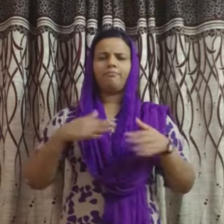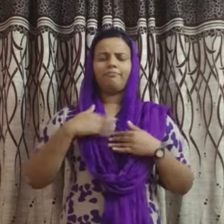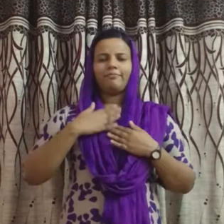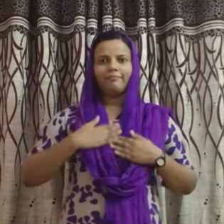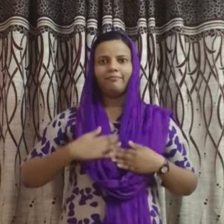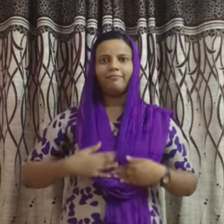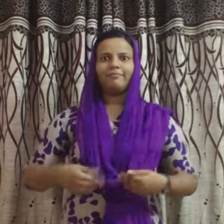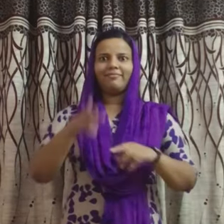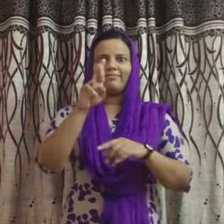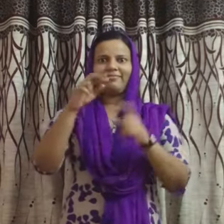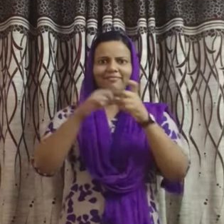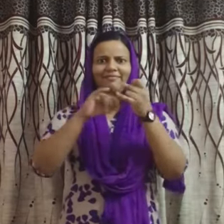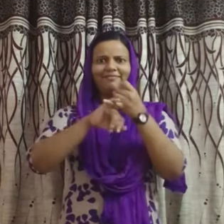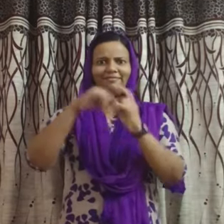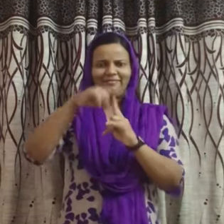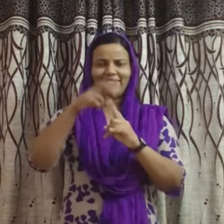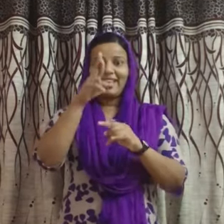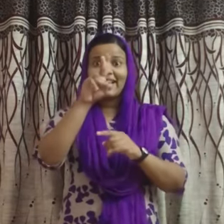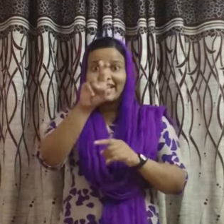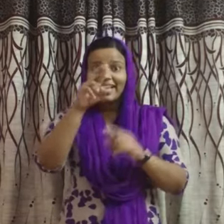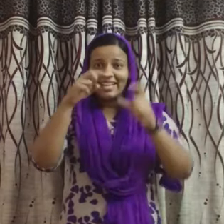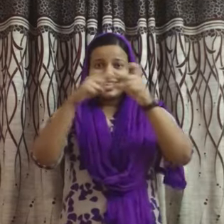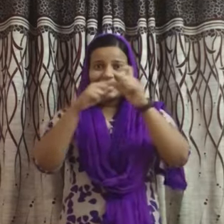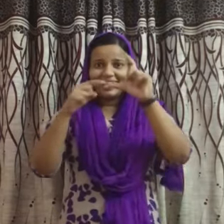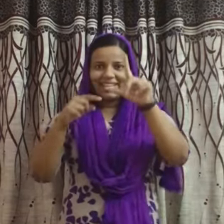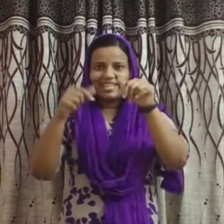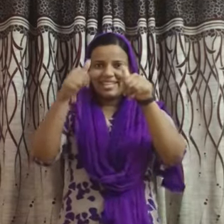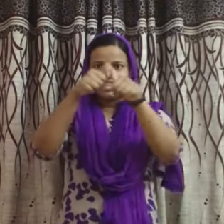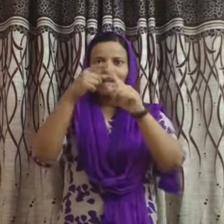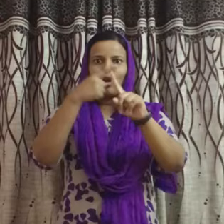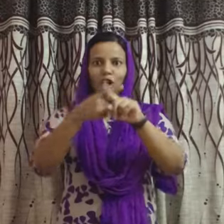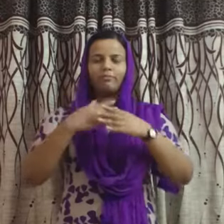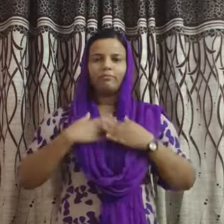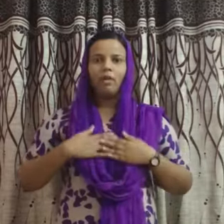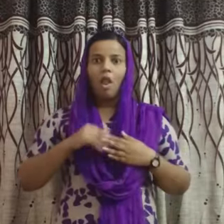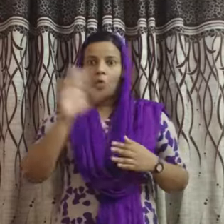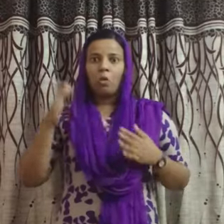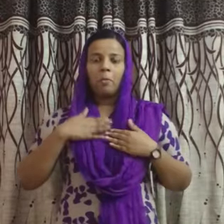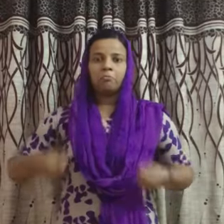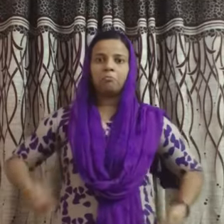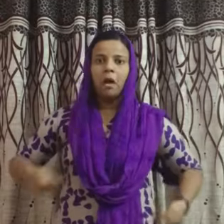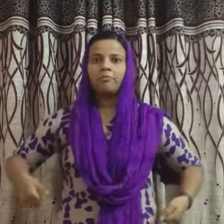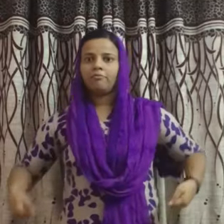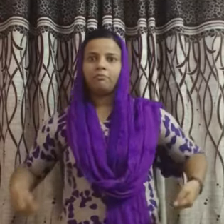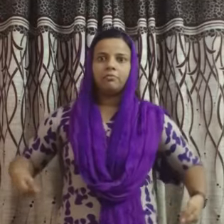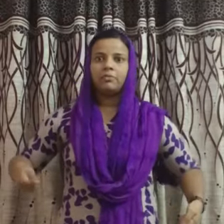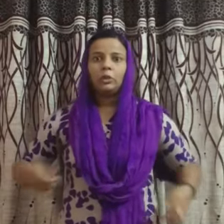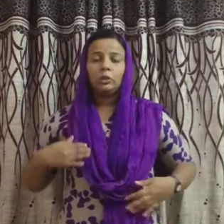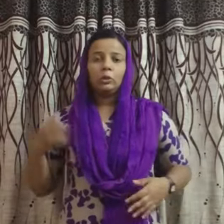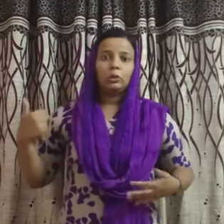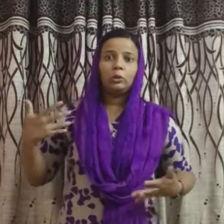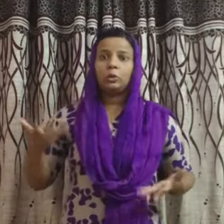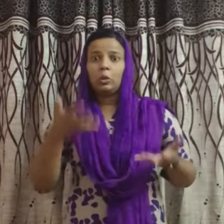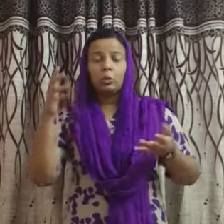എന്നാ പറയുന്നത്. കാരണം നമ്മുടെ ഒരു സ്ട്രെയിനും അതിനകത്തില്ല. ഈ പ്ലെയിൻ പറക്കുന്നതിനകത്തോ നമ്മുടെ ലഗേജ് അതിൻ്റെ